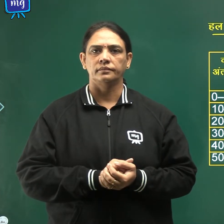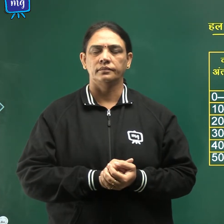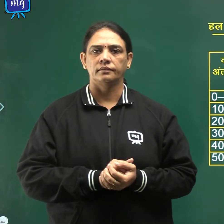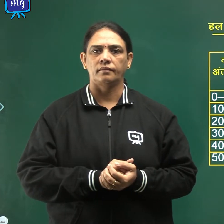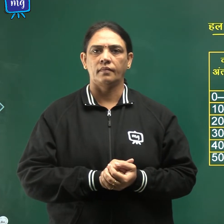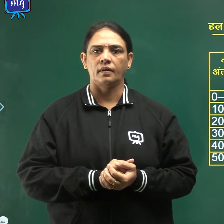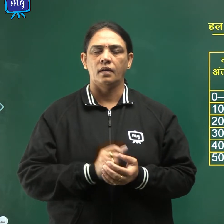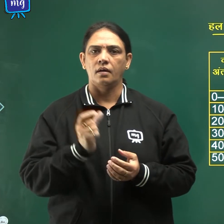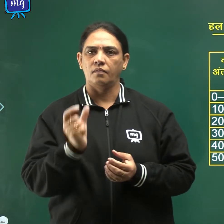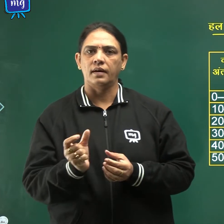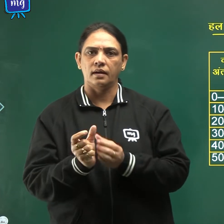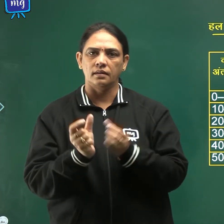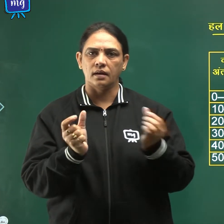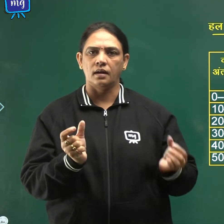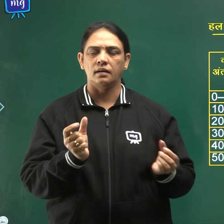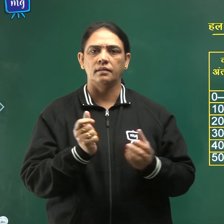वर्ग अंतराल,